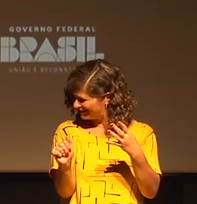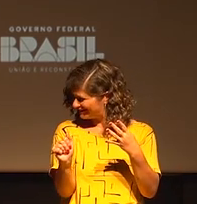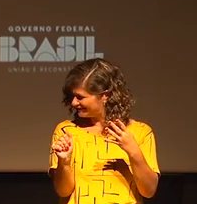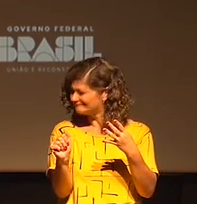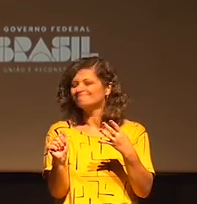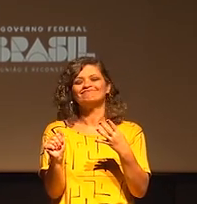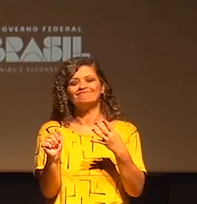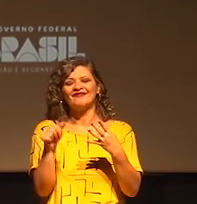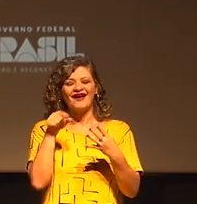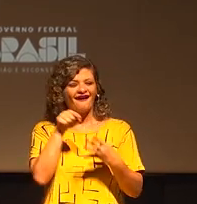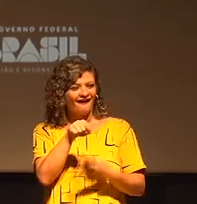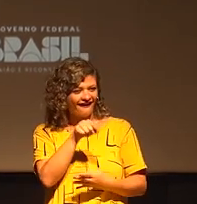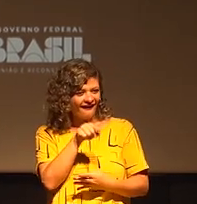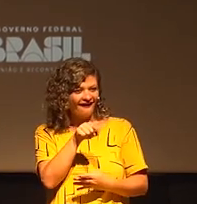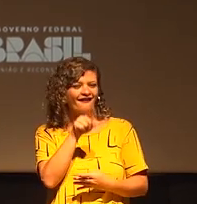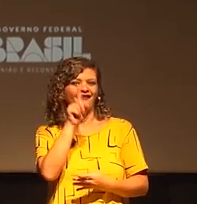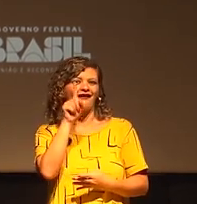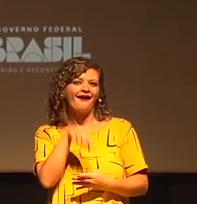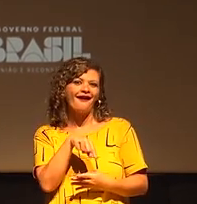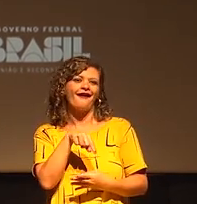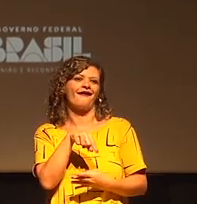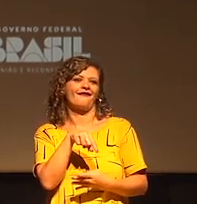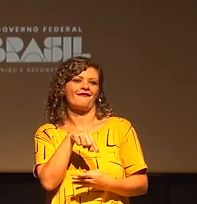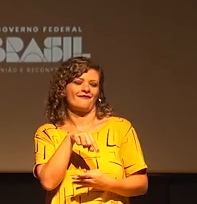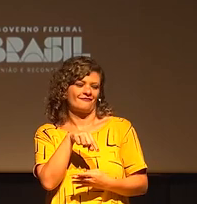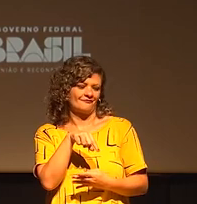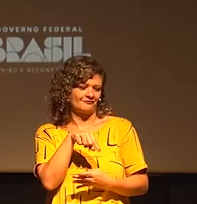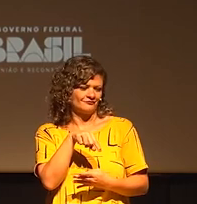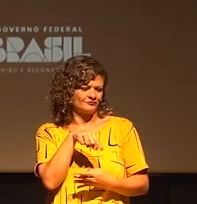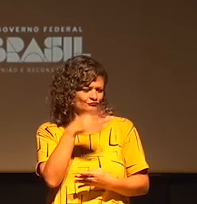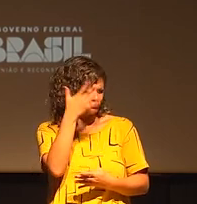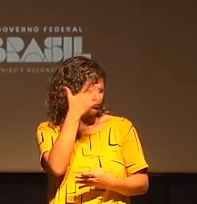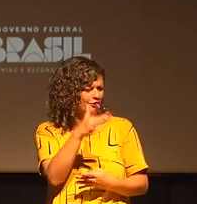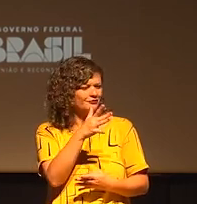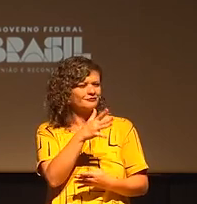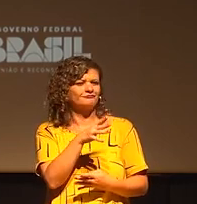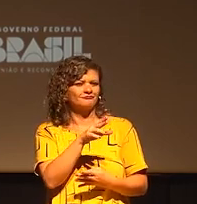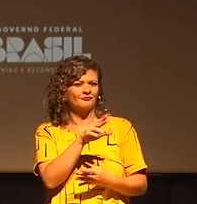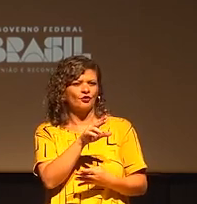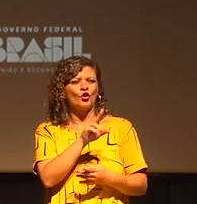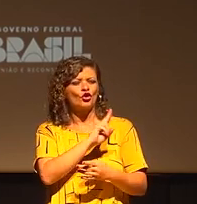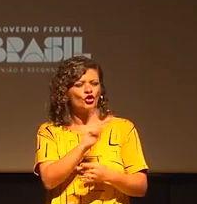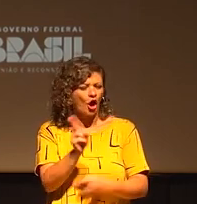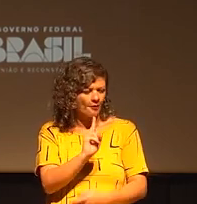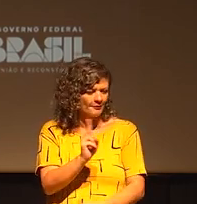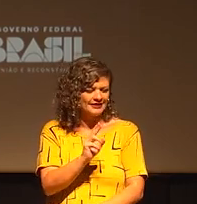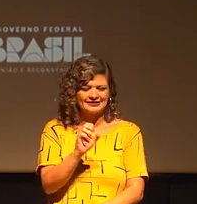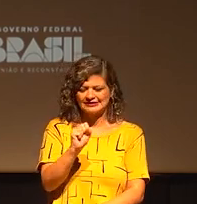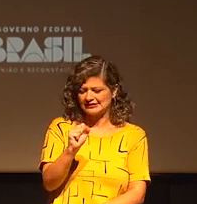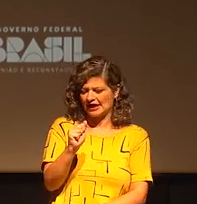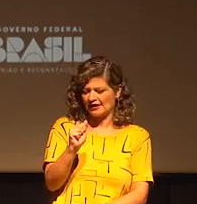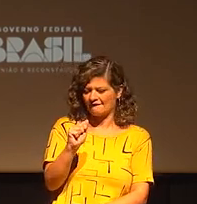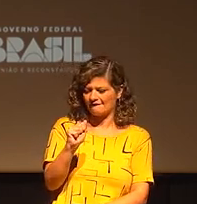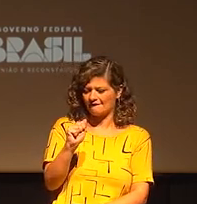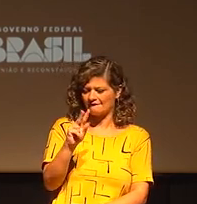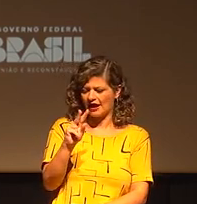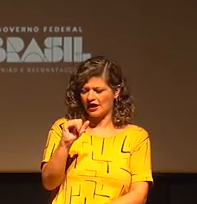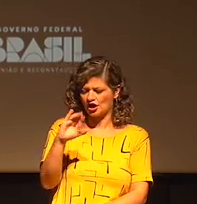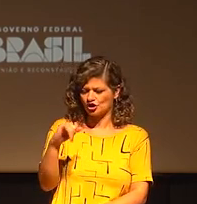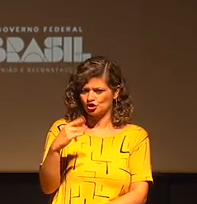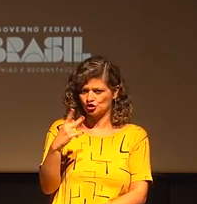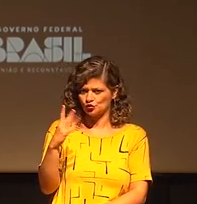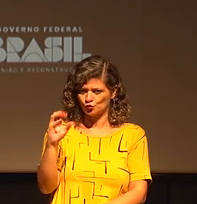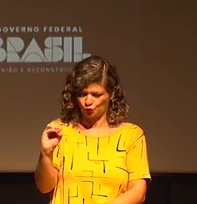Juliana que veio né Favacho não sei se eu falei de nome Juliana Favacho também representante ela